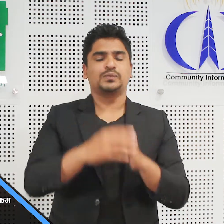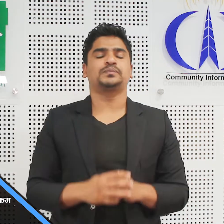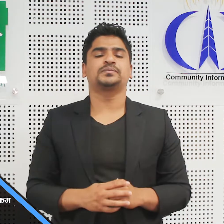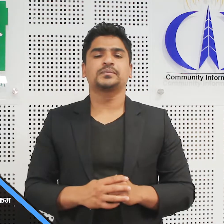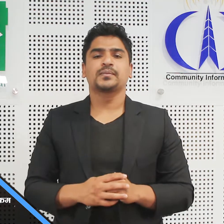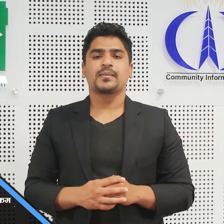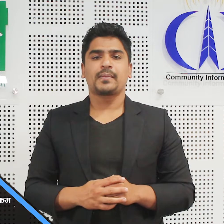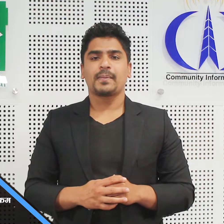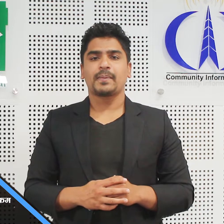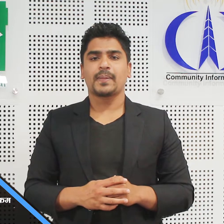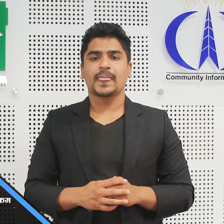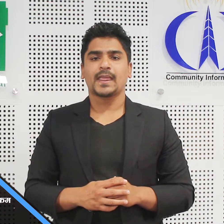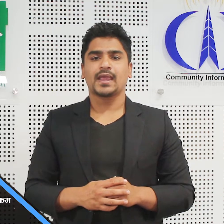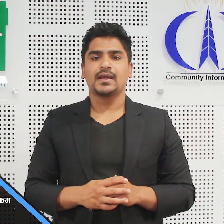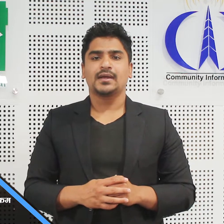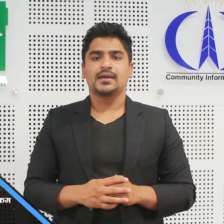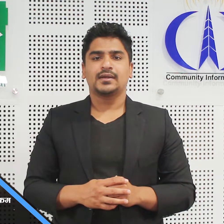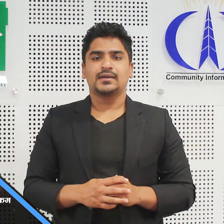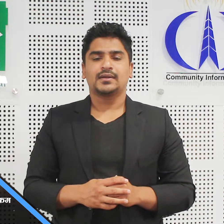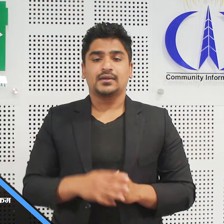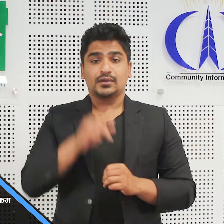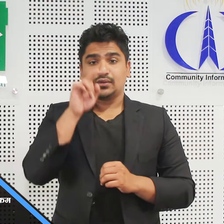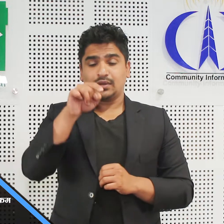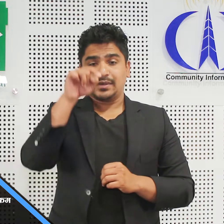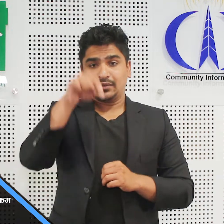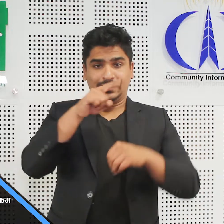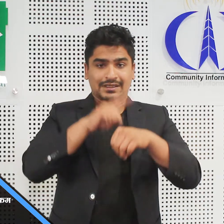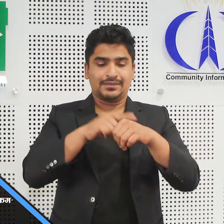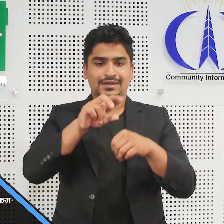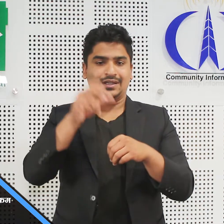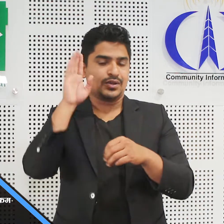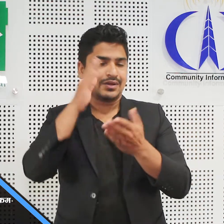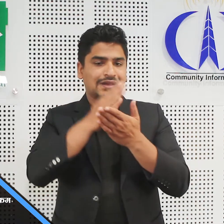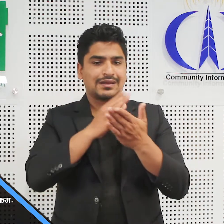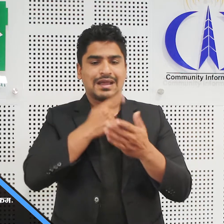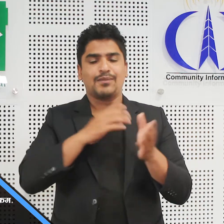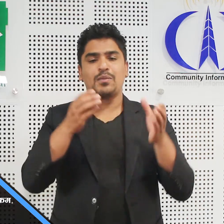उपलब्ध गराउनु पर्छ भन्ने किसिमले पनि हामीले योजनामा राखेका छौँ।